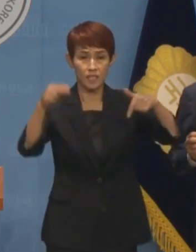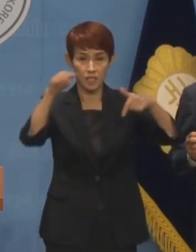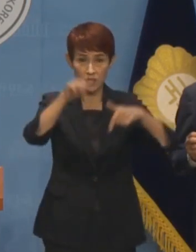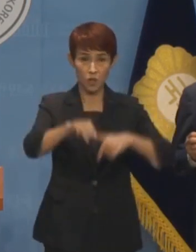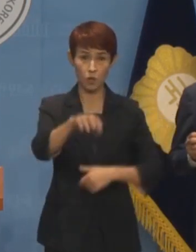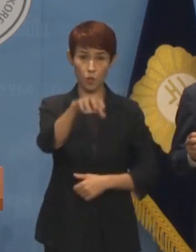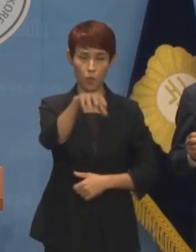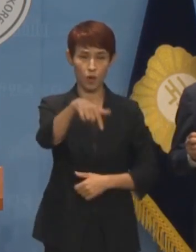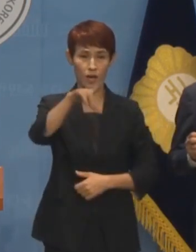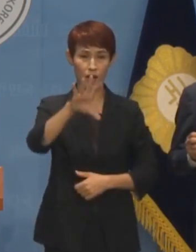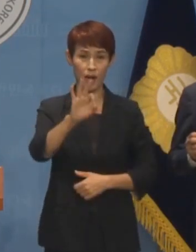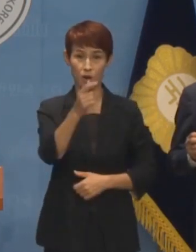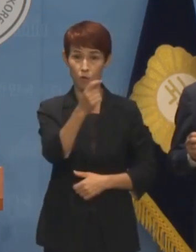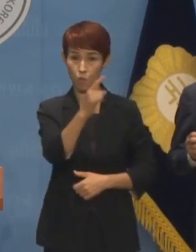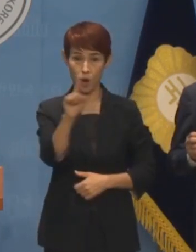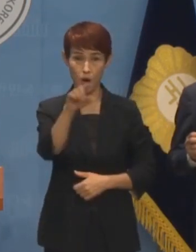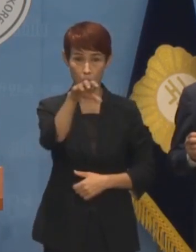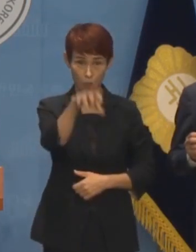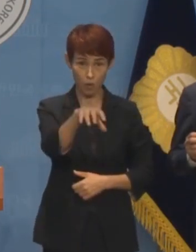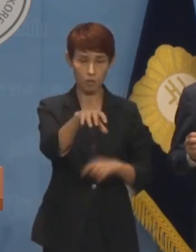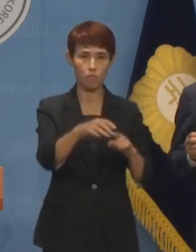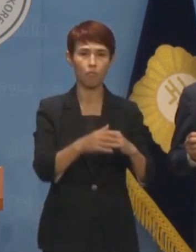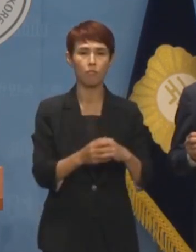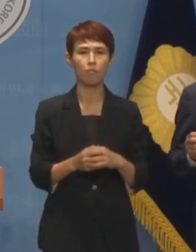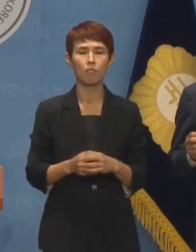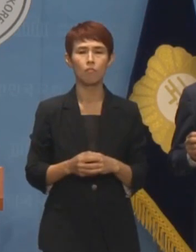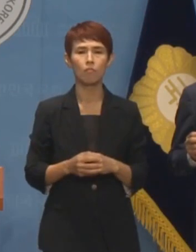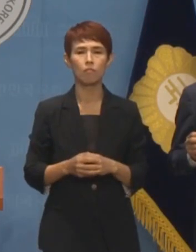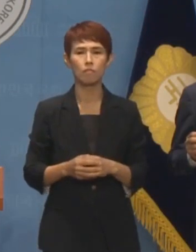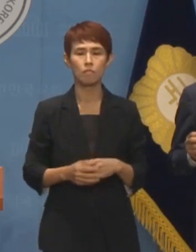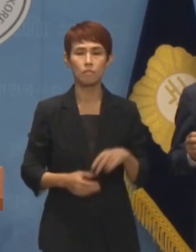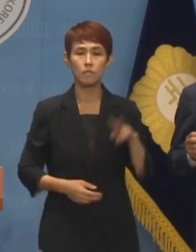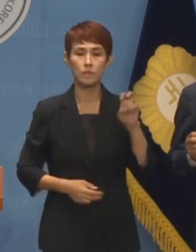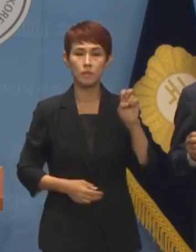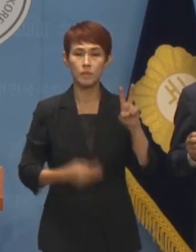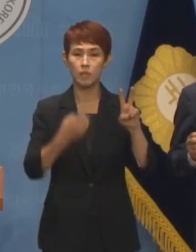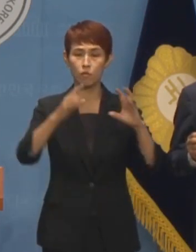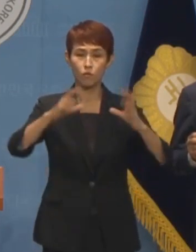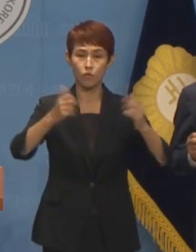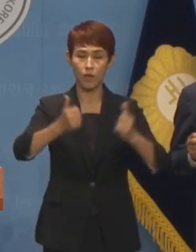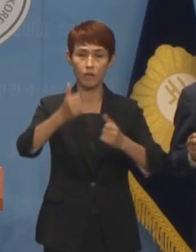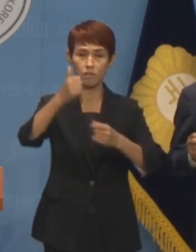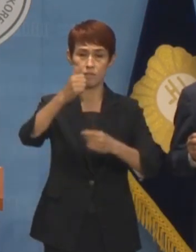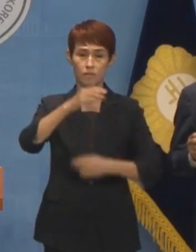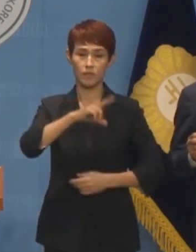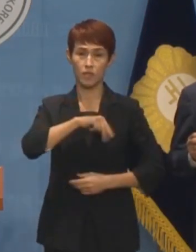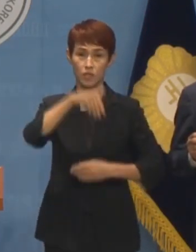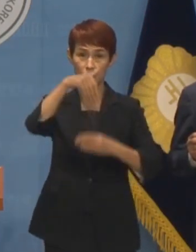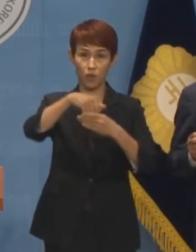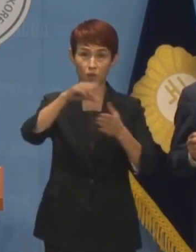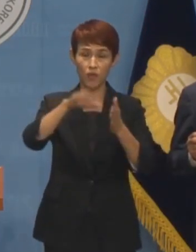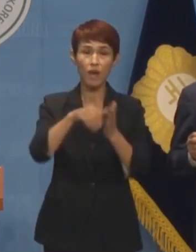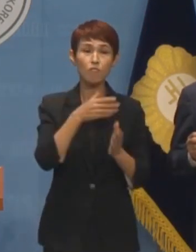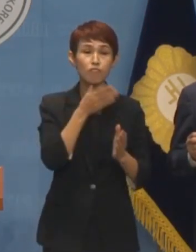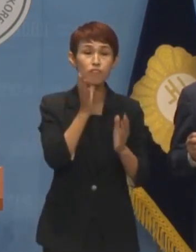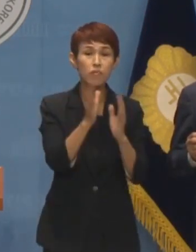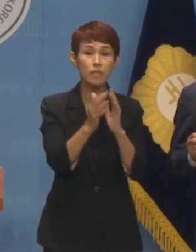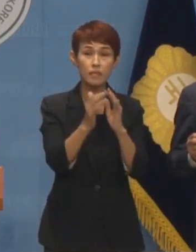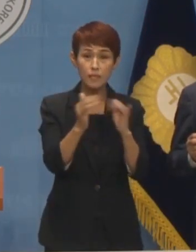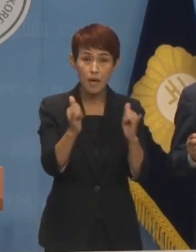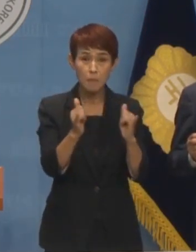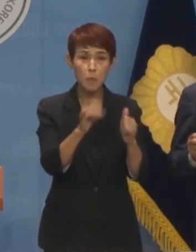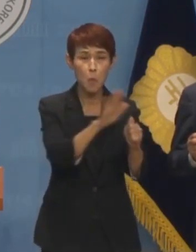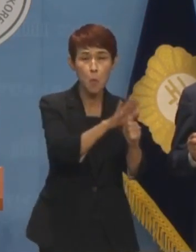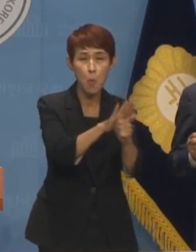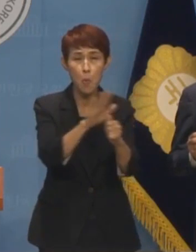인천광역시 광화군에서는 이 사건 외에도 제22대 국회의원 선거를 앞두고 고령층을 대상으로 한 유권자 실어 나르기 의혹도